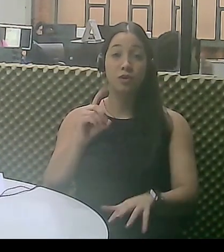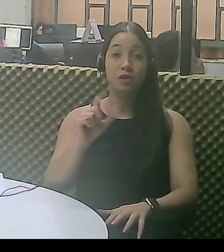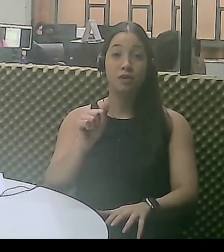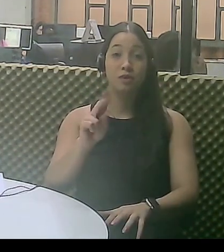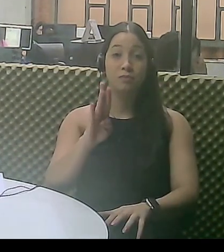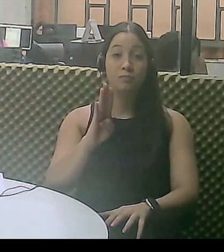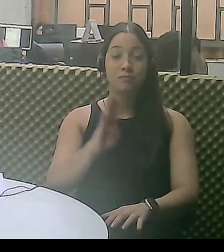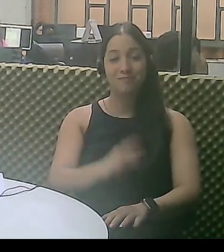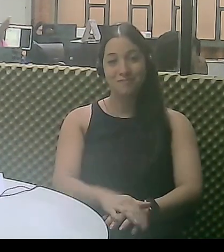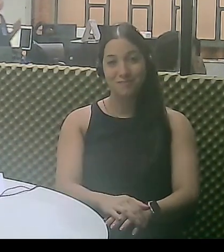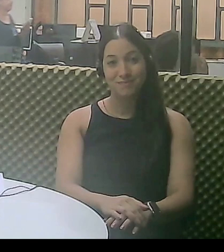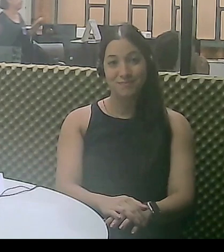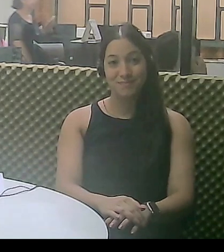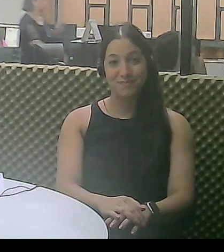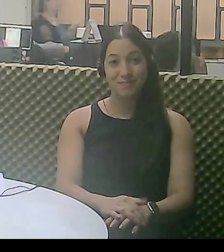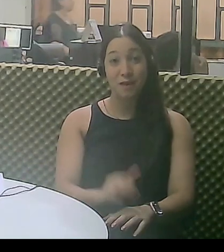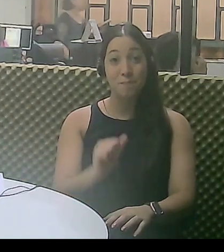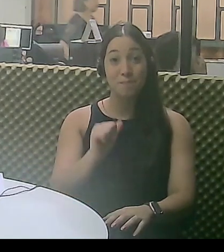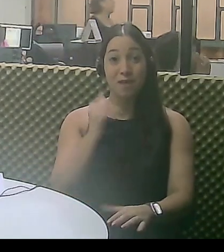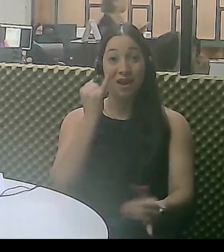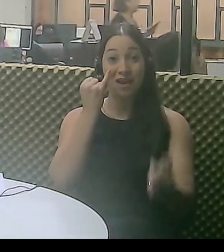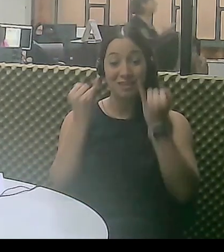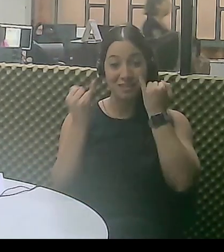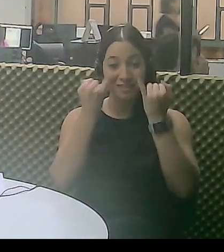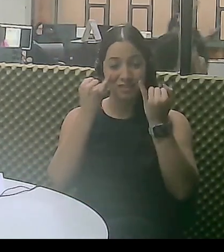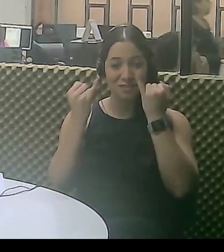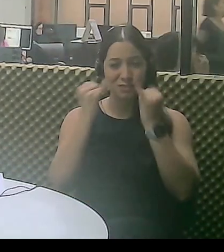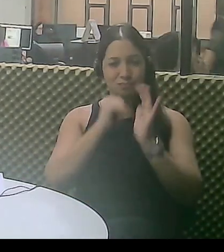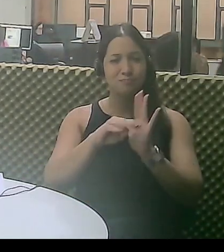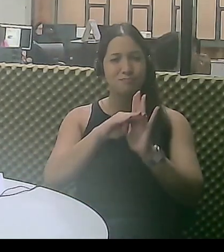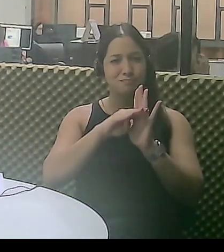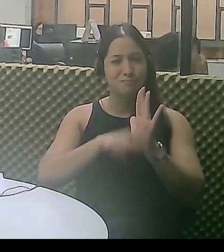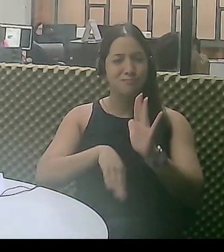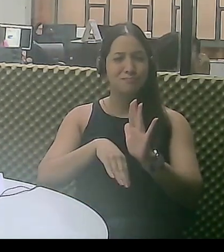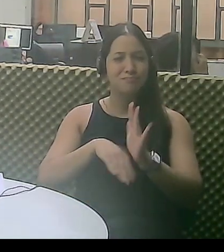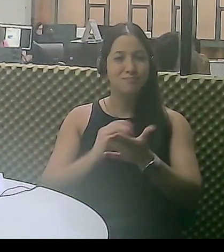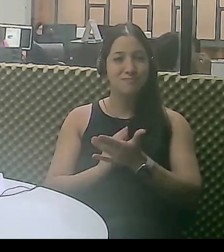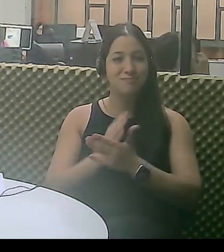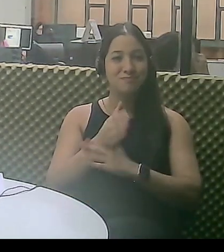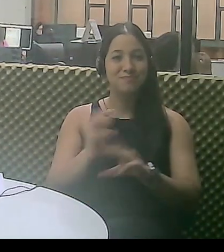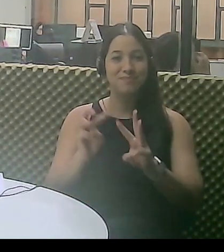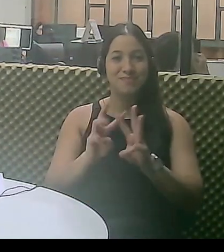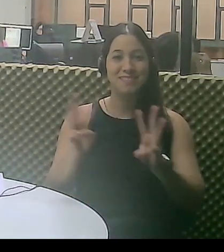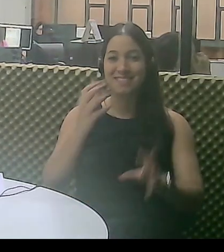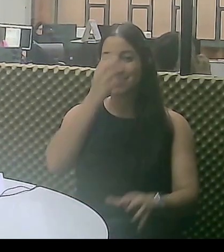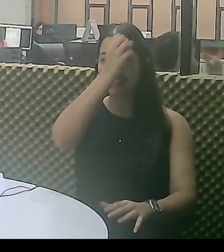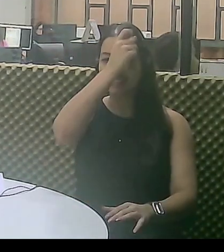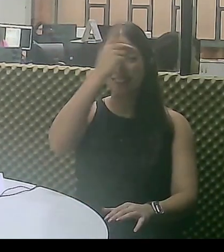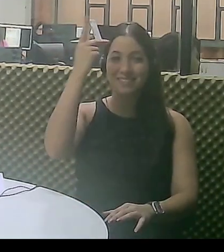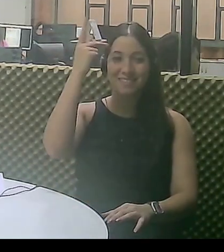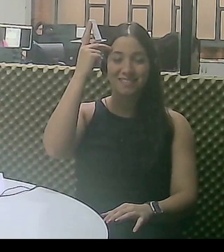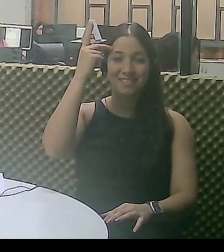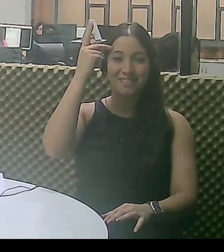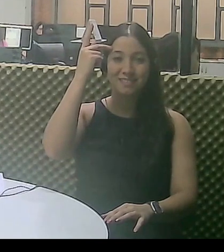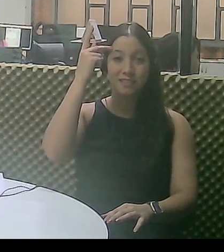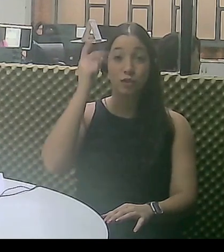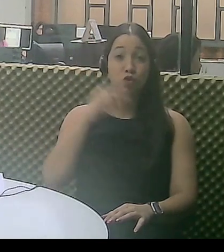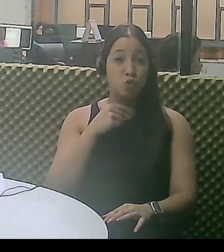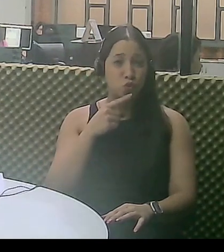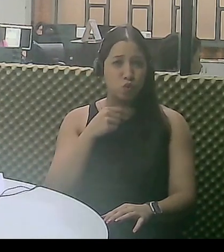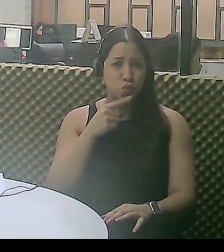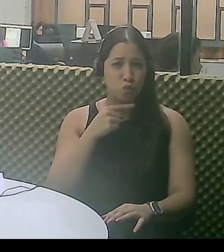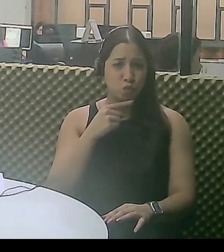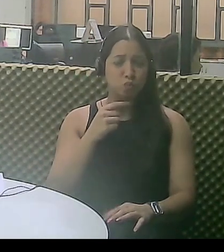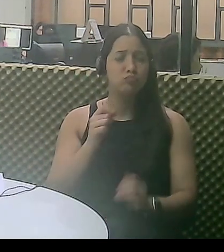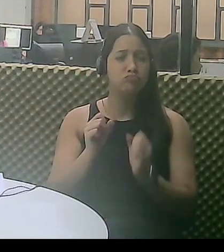a Prodaúbe. Para mais informações sobre os descontos, basta acessar o portal da Prefeitura. Em caso de dúvidas,